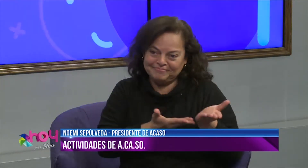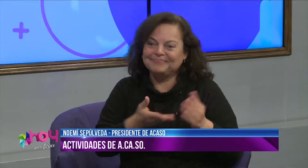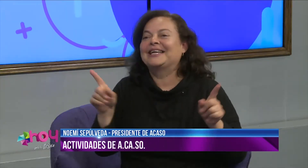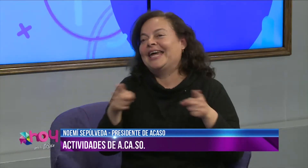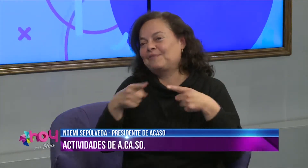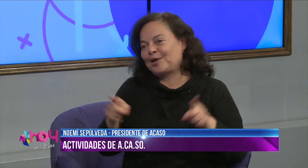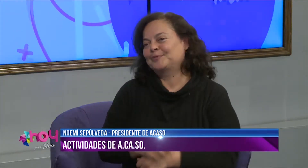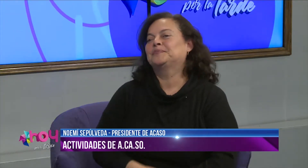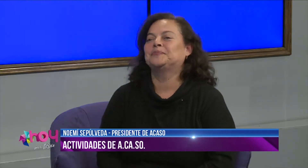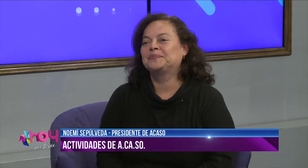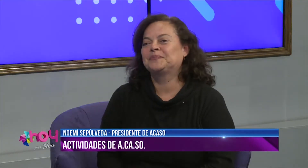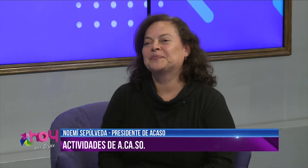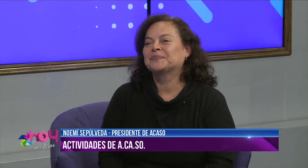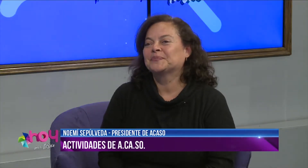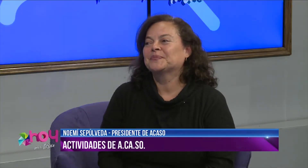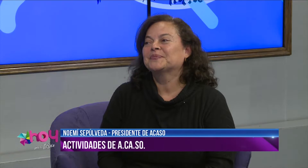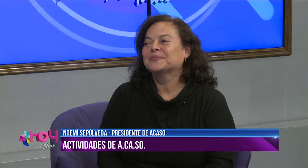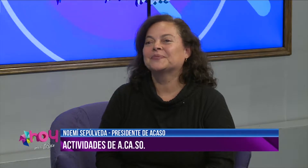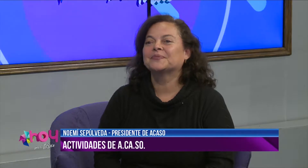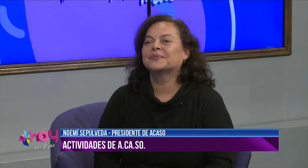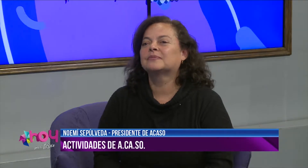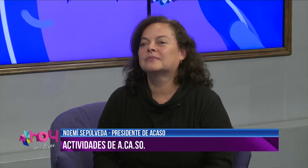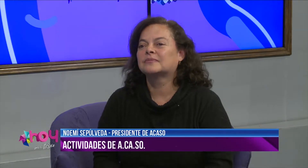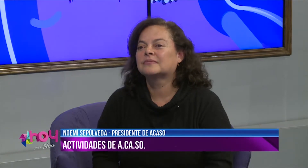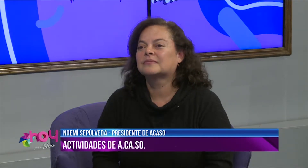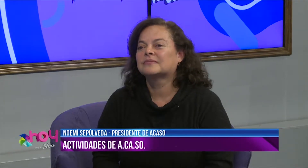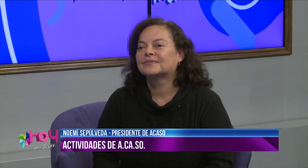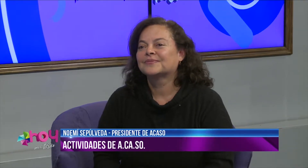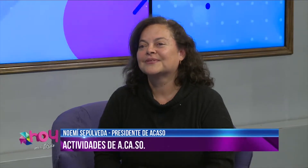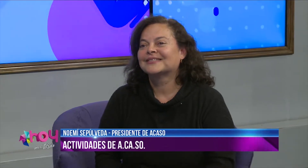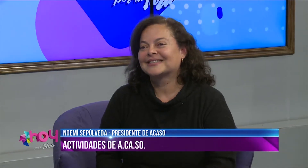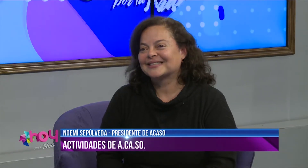nuestros alumnos aquí. Y también tenemos el himno a Catamarca.